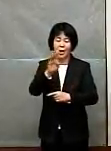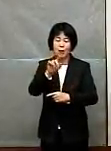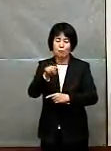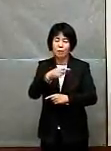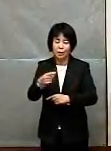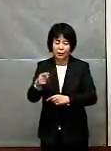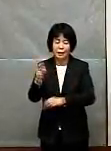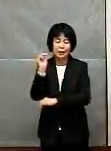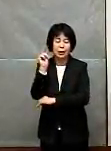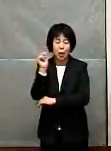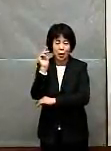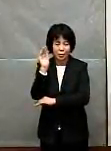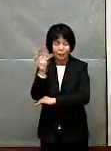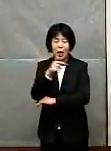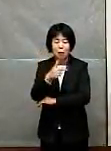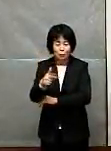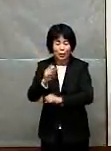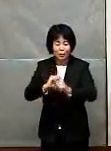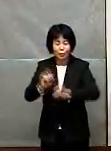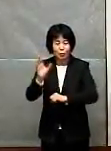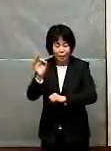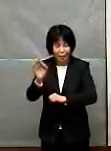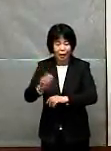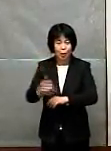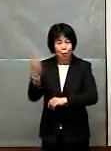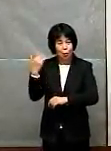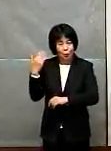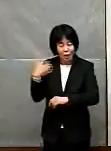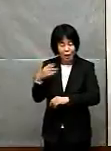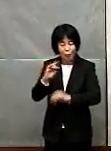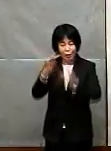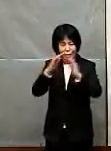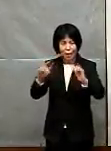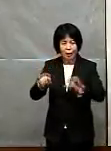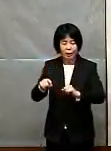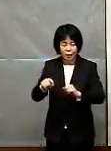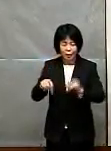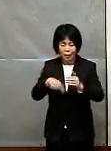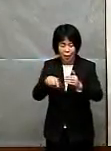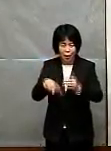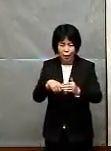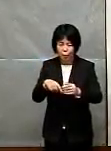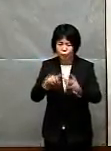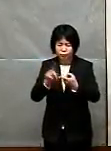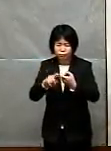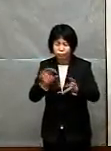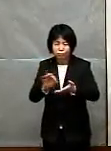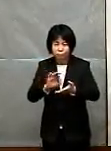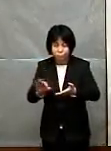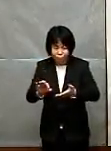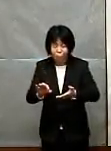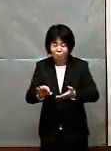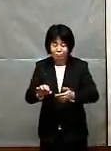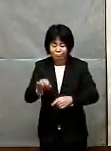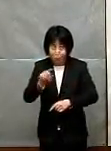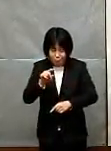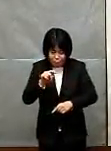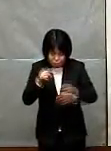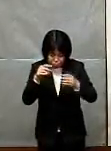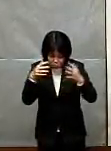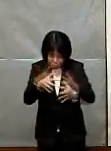切な使用についてですね、先週も県議会の中で新たな不正、不適切な使用というところでまた指摘あったわけですけれ